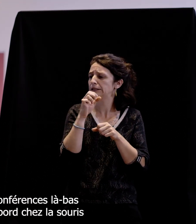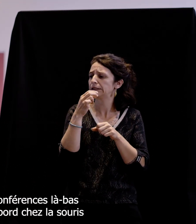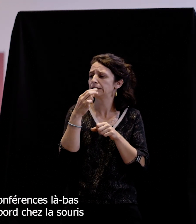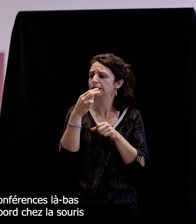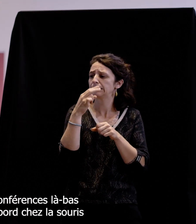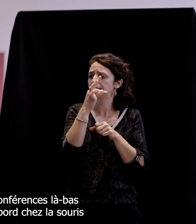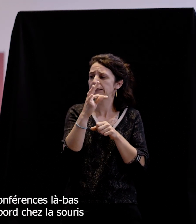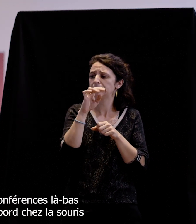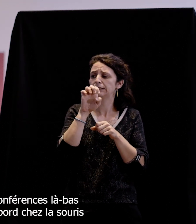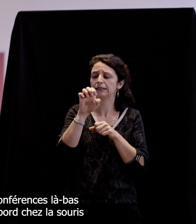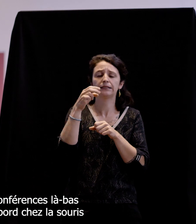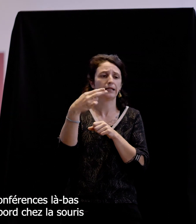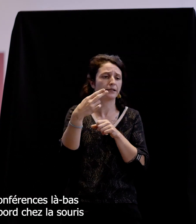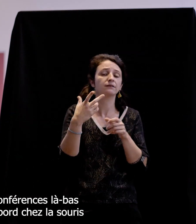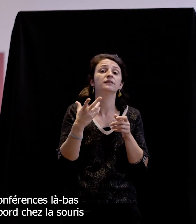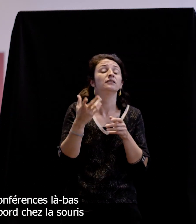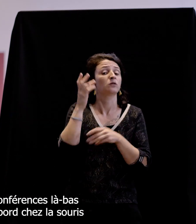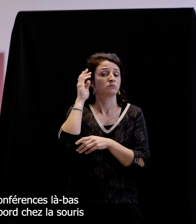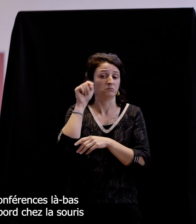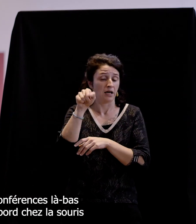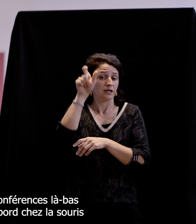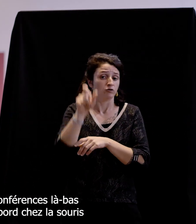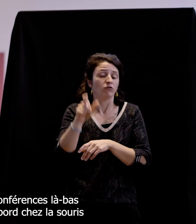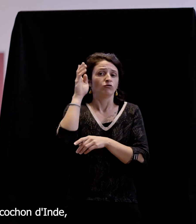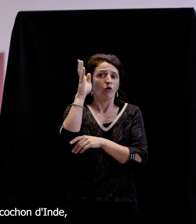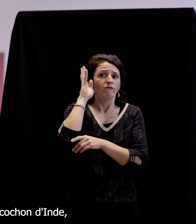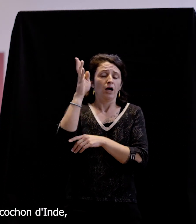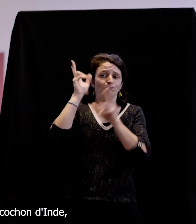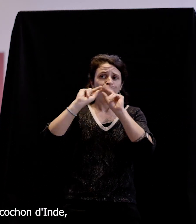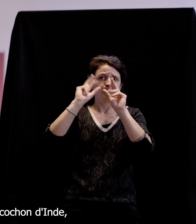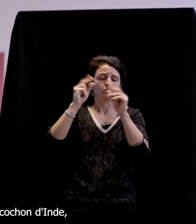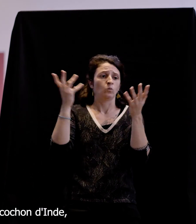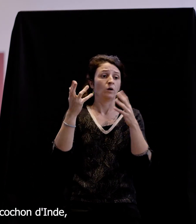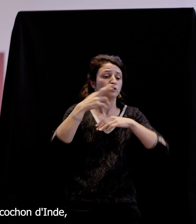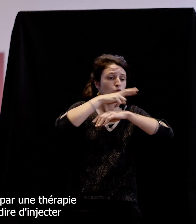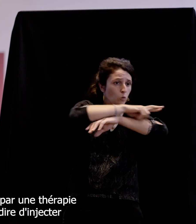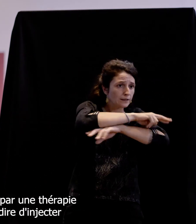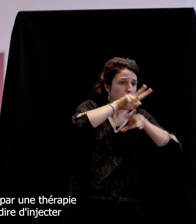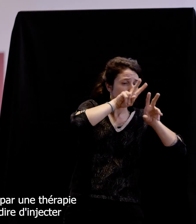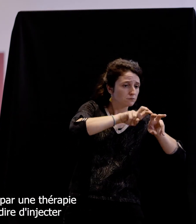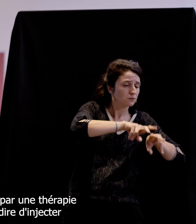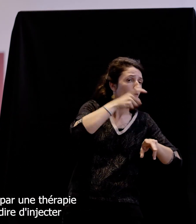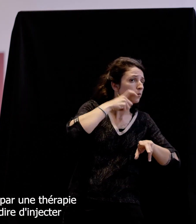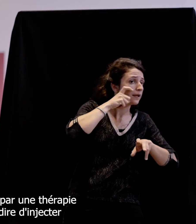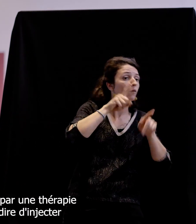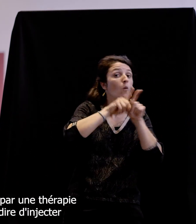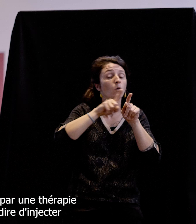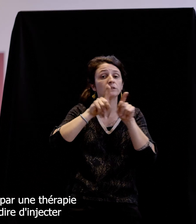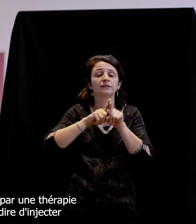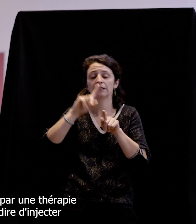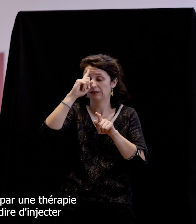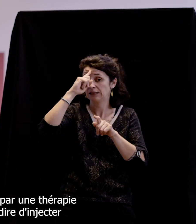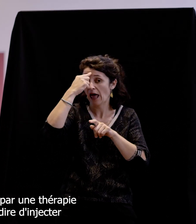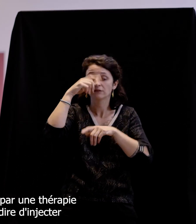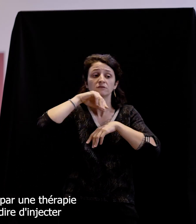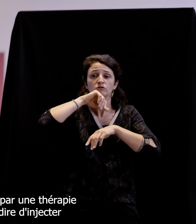fait plusieurs conférences là-bas, pour montrer que d'abord chez la souris et ensuite chez le cochon d'Inde, il y avait possibilité, par une thérapie